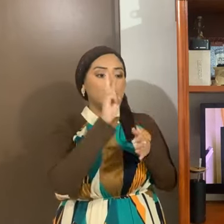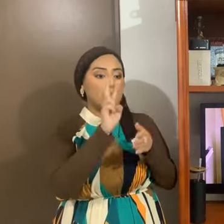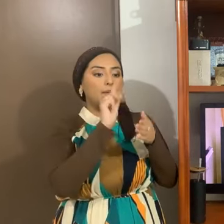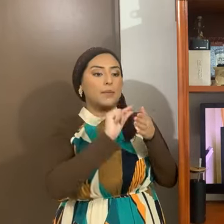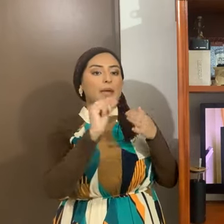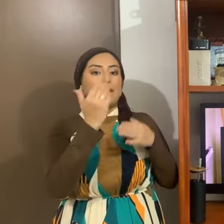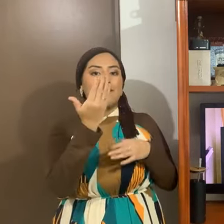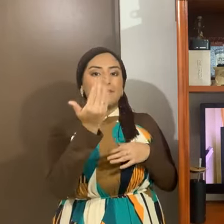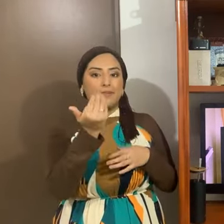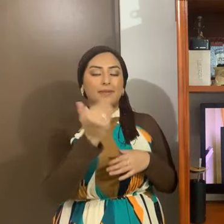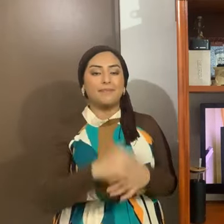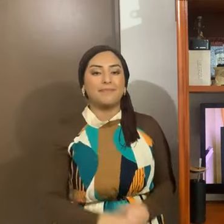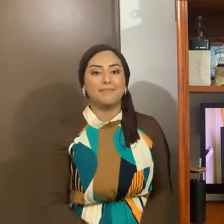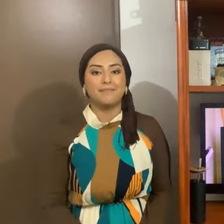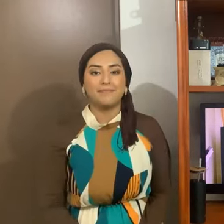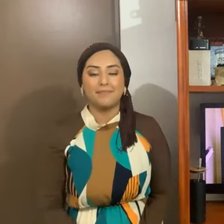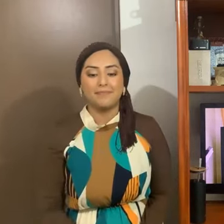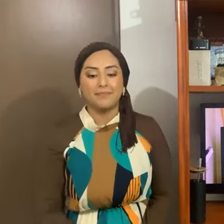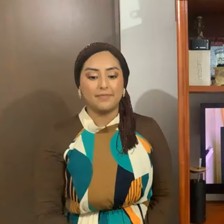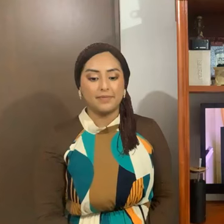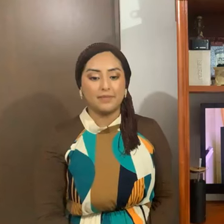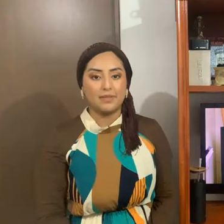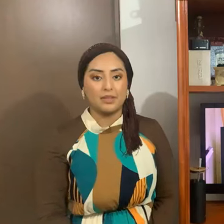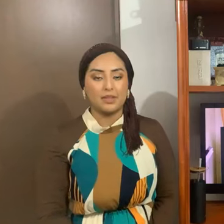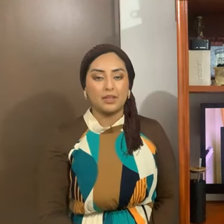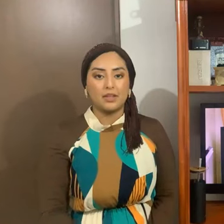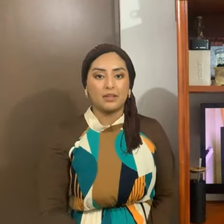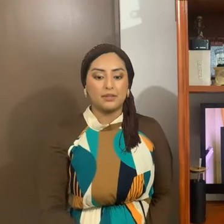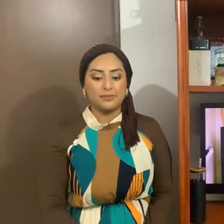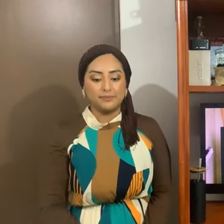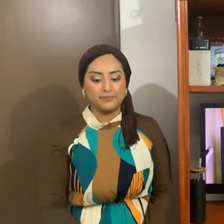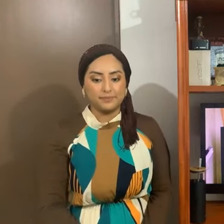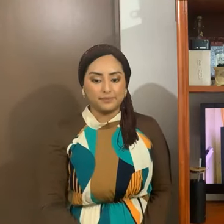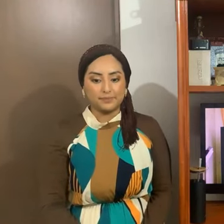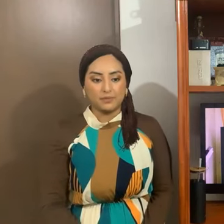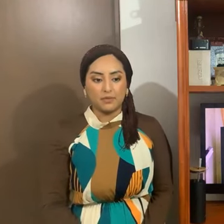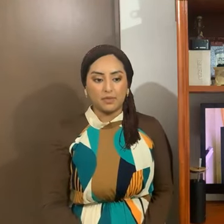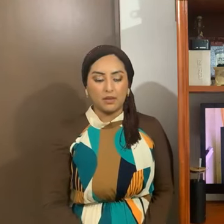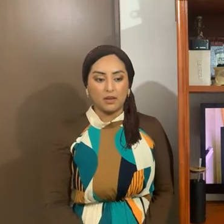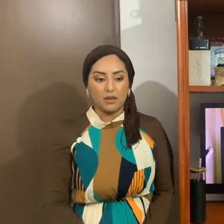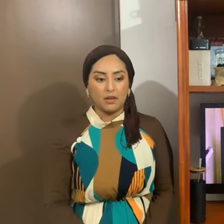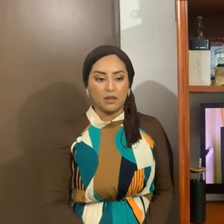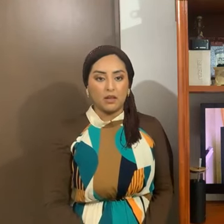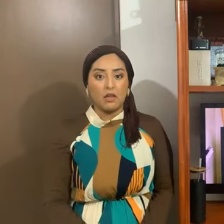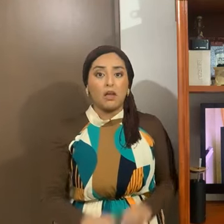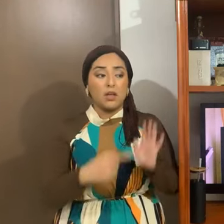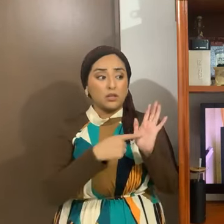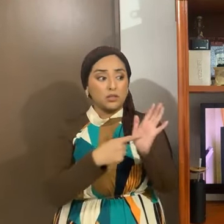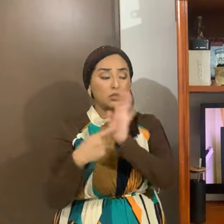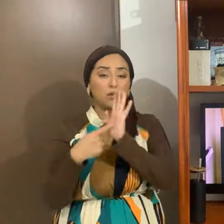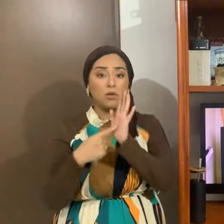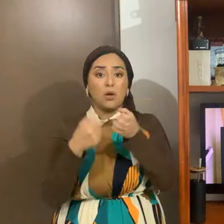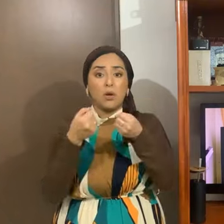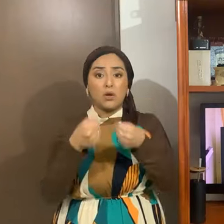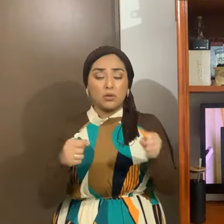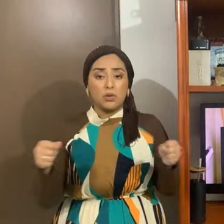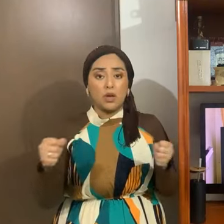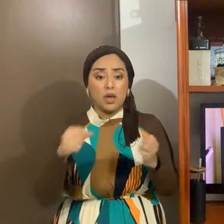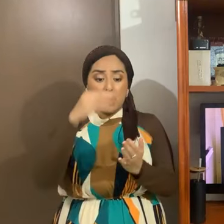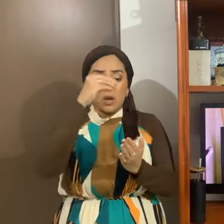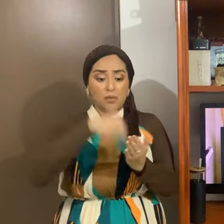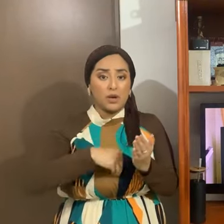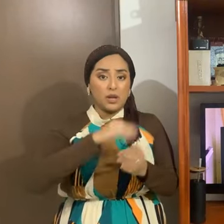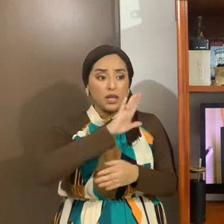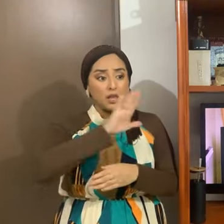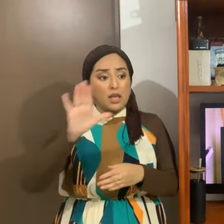perdón. Amén, aleluya. Romanos 2, verso 15. Dice, mostrando la obra de la Torá escrita en